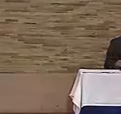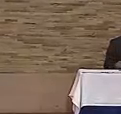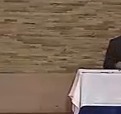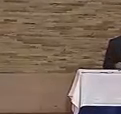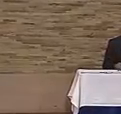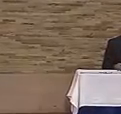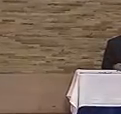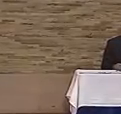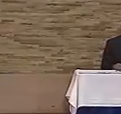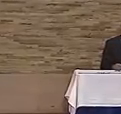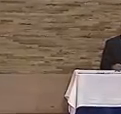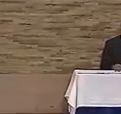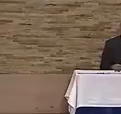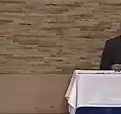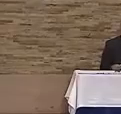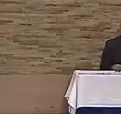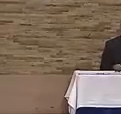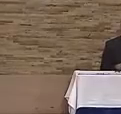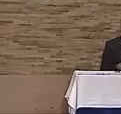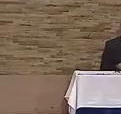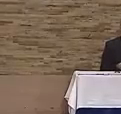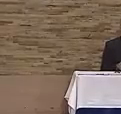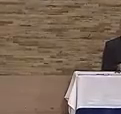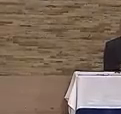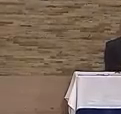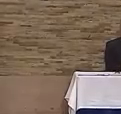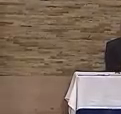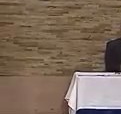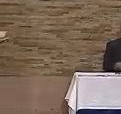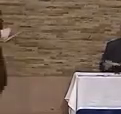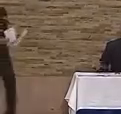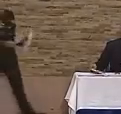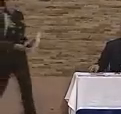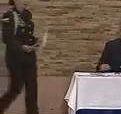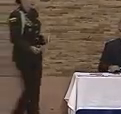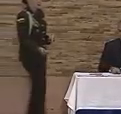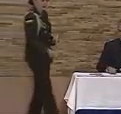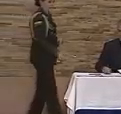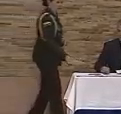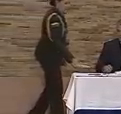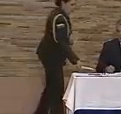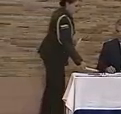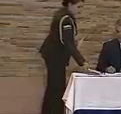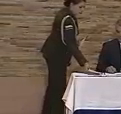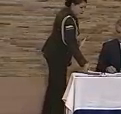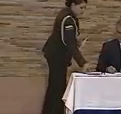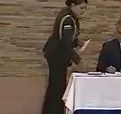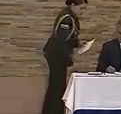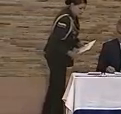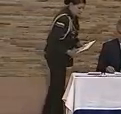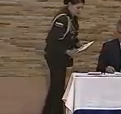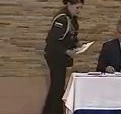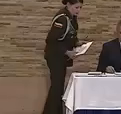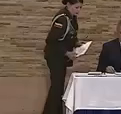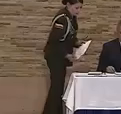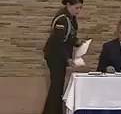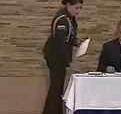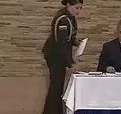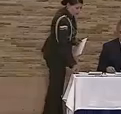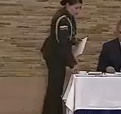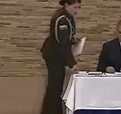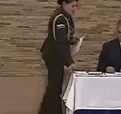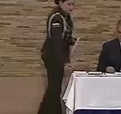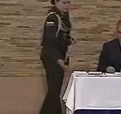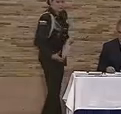Muy buenos días a todos, qué grato tenerlos aquí en esta conmemoración del Día Internacional de las Personas con